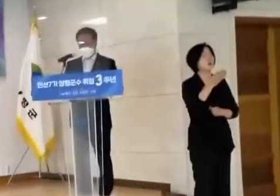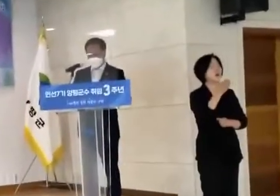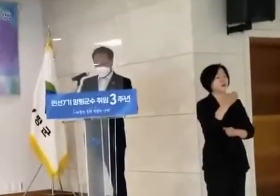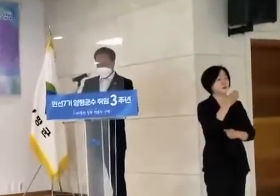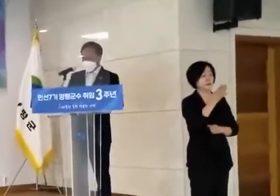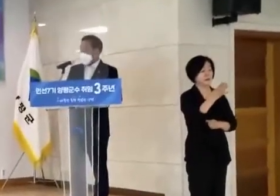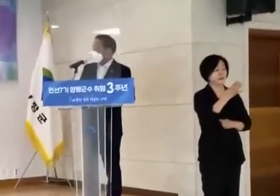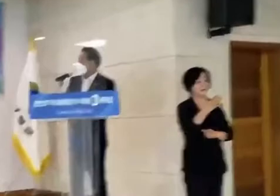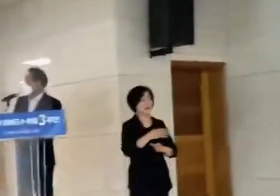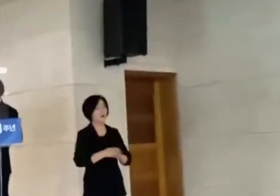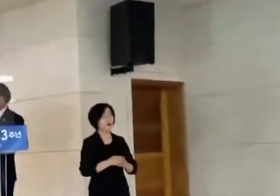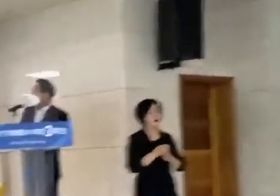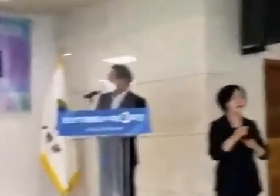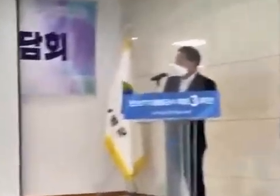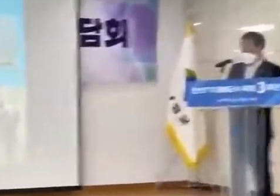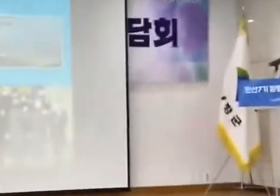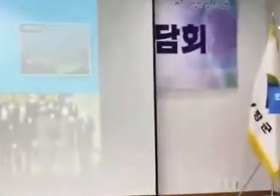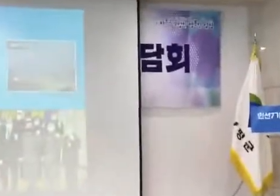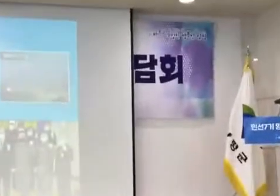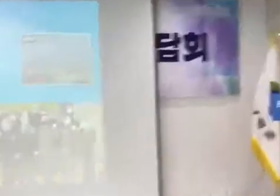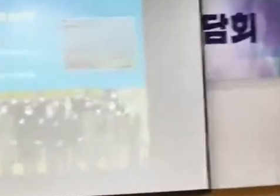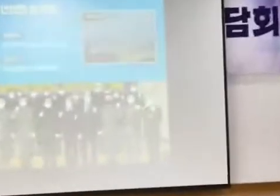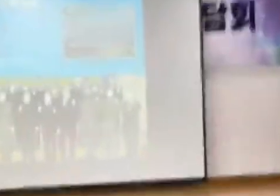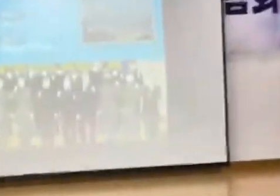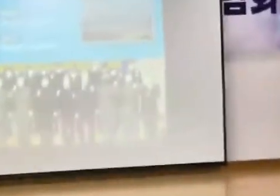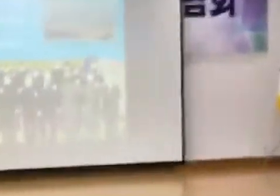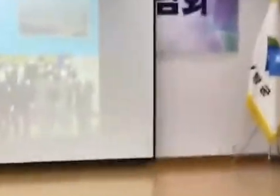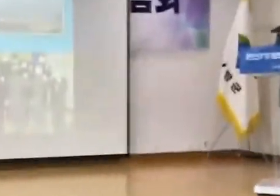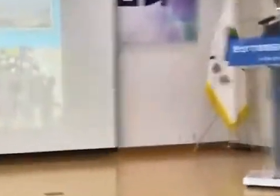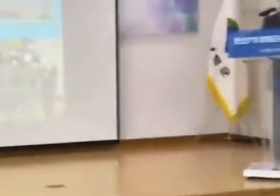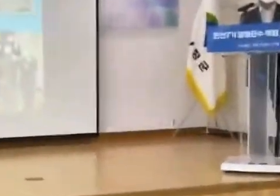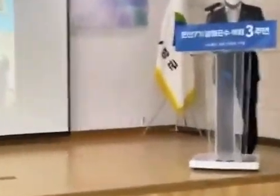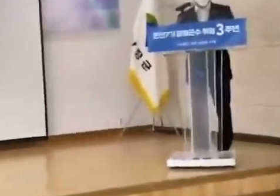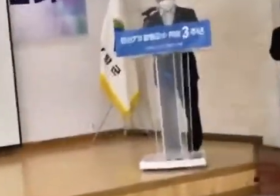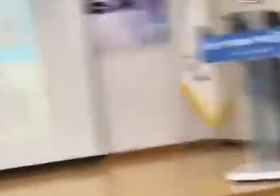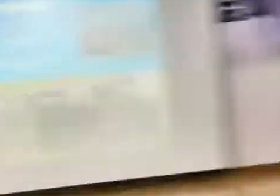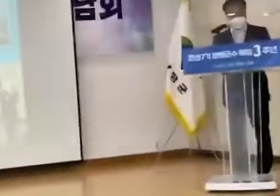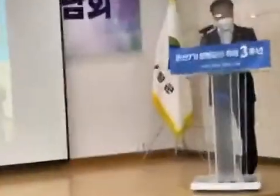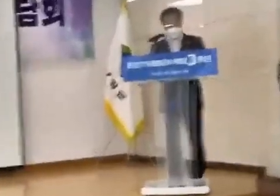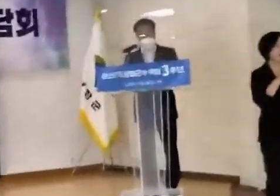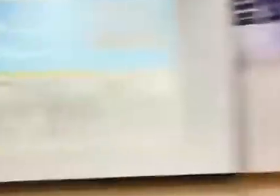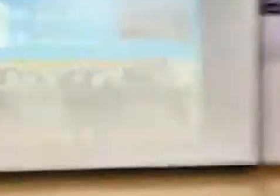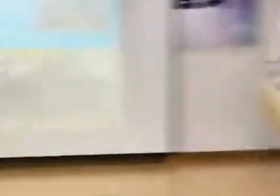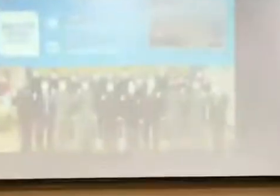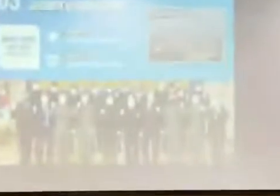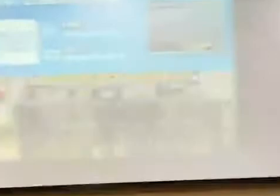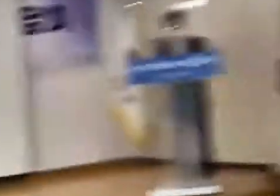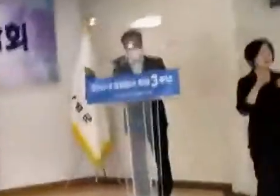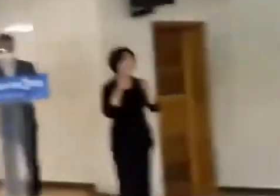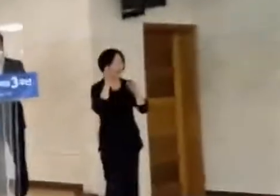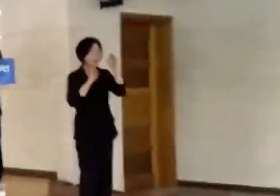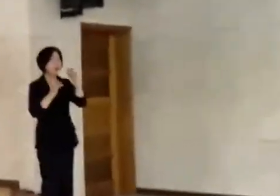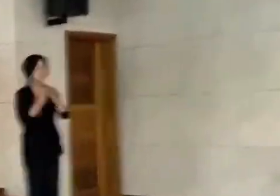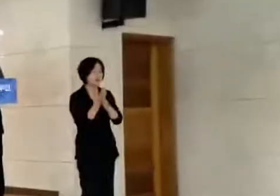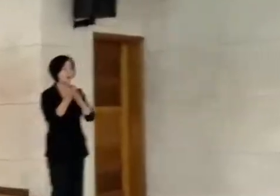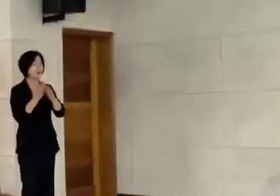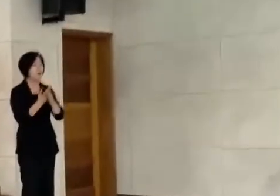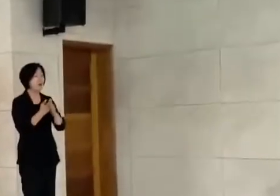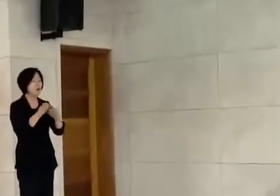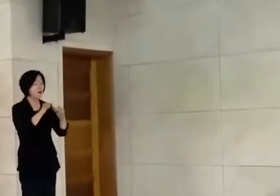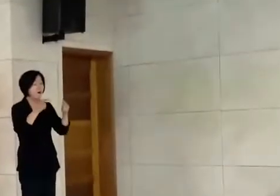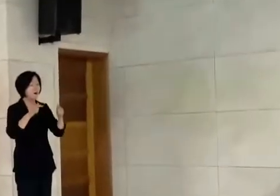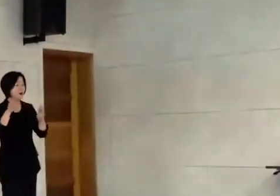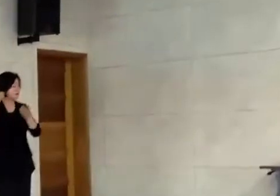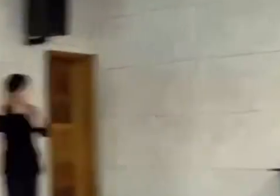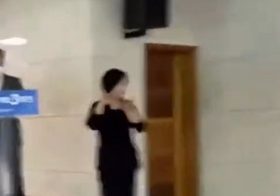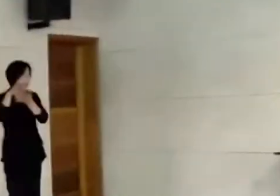1984년 용문산 사격장이 조성된 이래 사격 오발 사고, 도비탄 및 각종